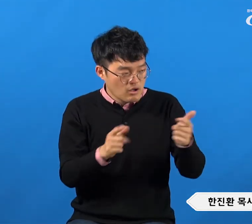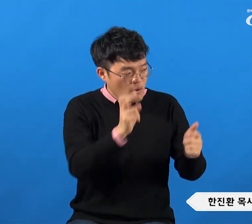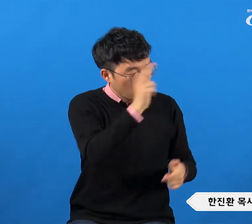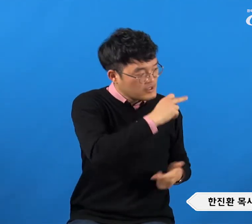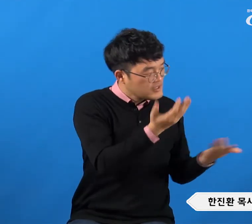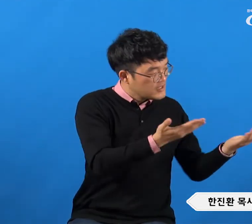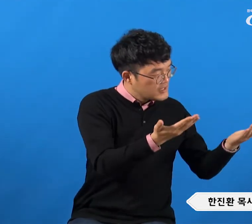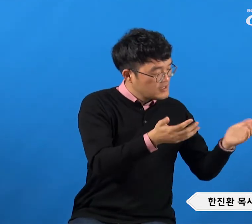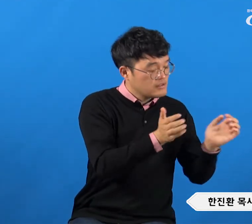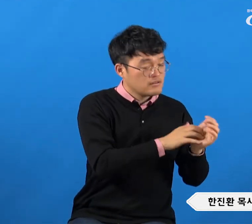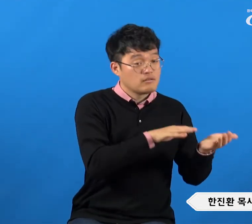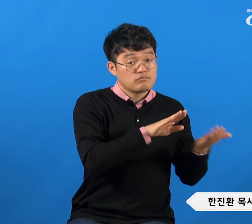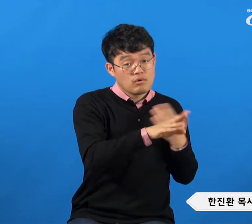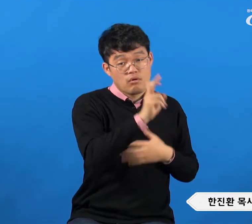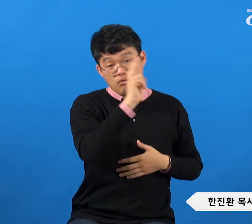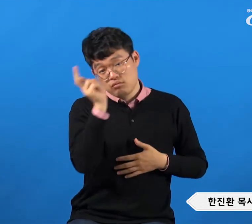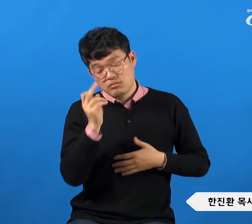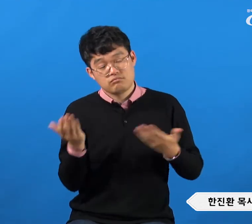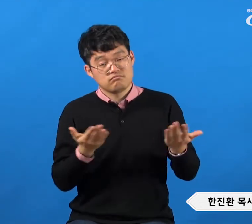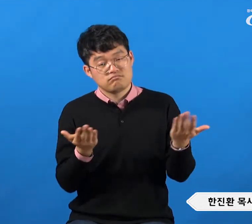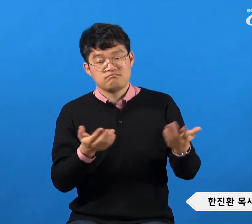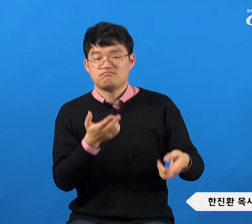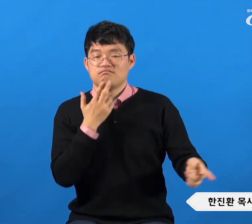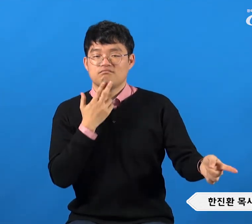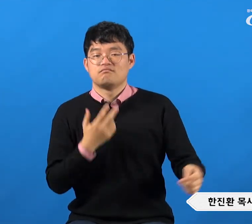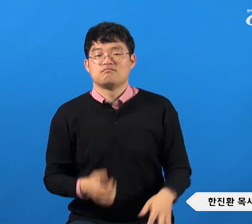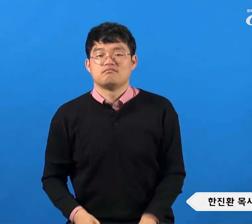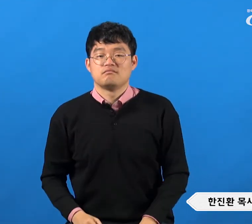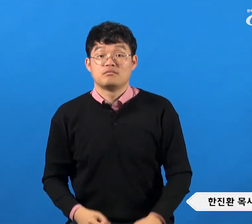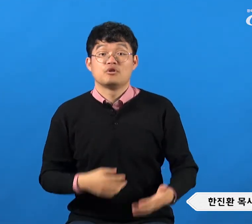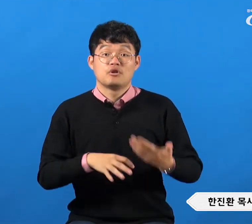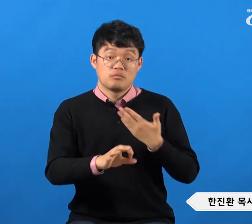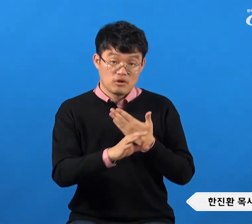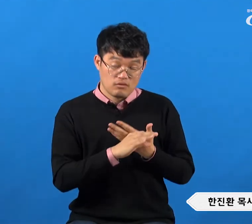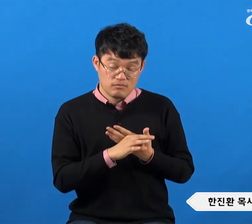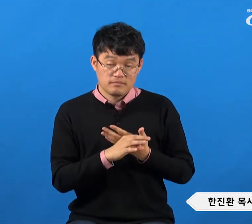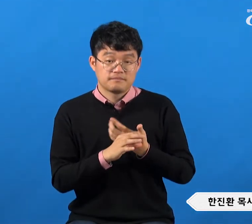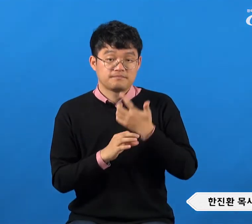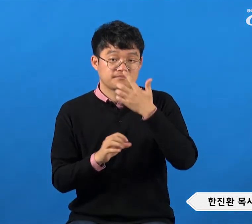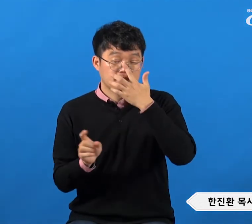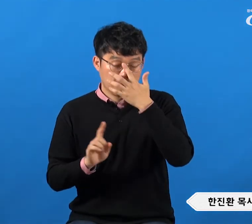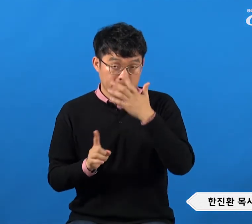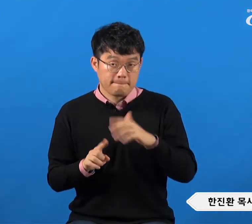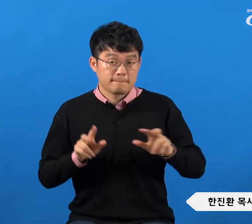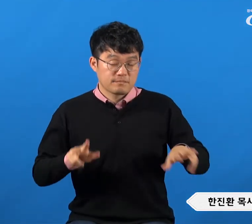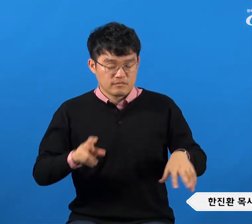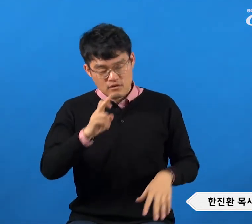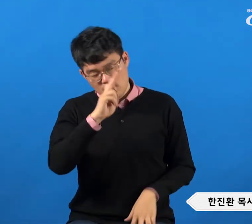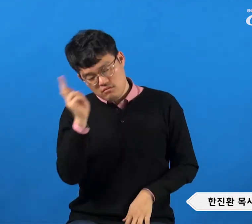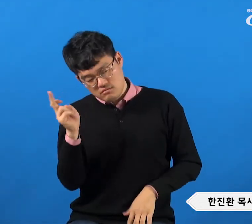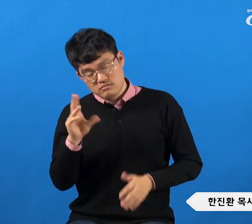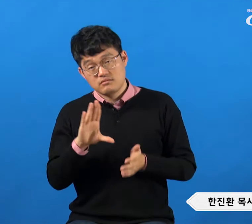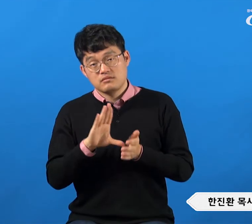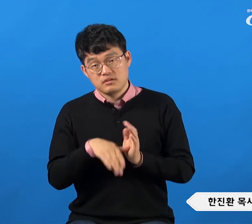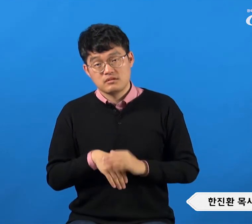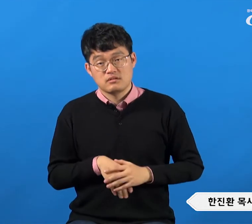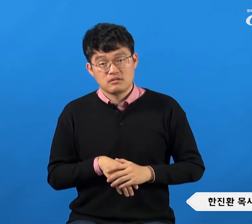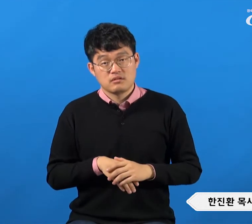오전 중에 좀 일을 하고 나면 별로 할 일이 없습니다. 그러면 이제